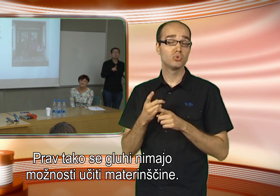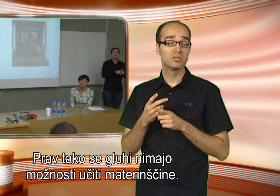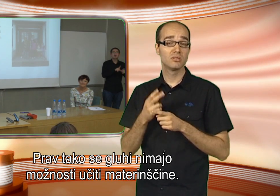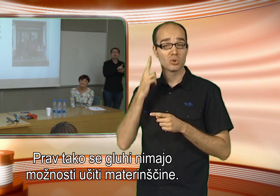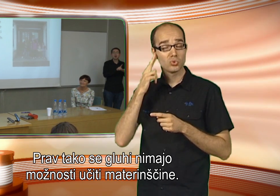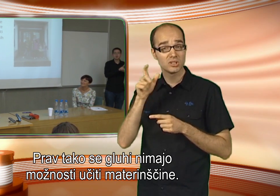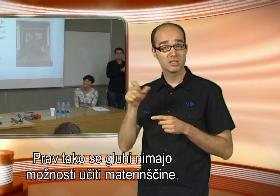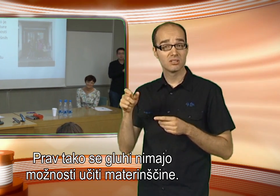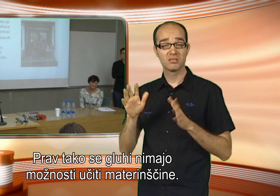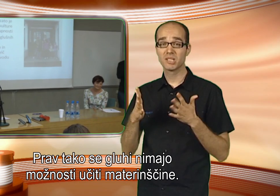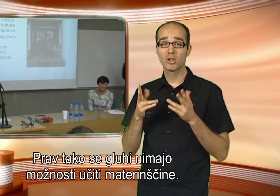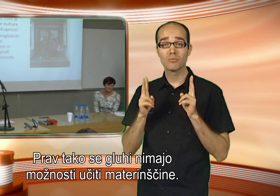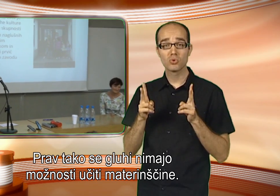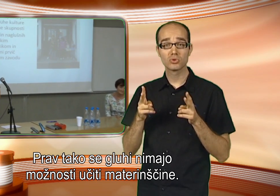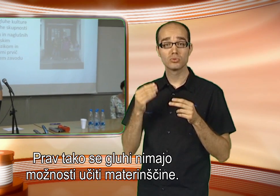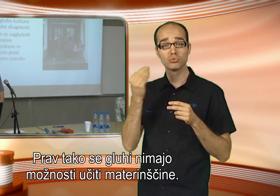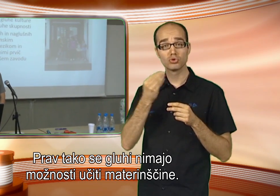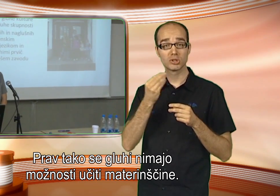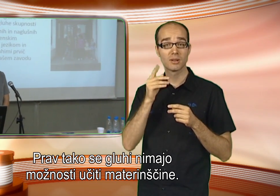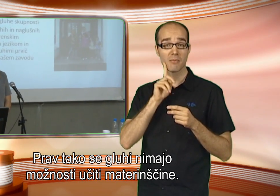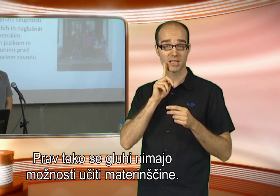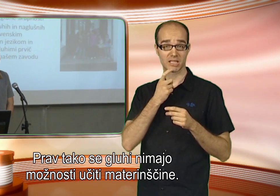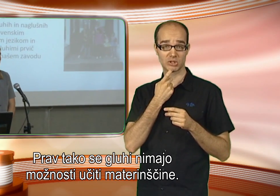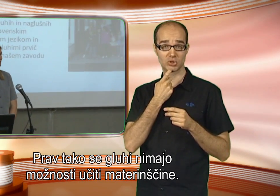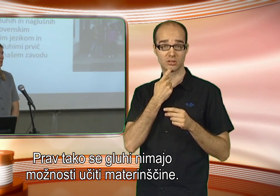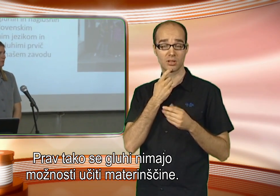Prav tako se gluhi nimajo možnosti učiti materinščine.